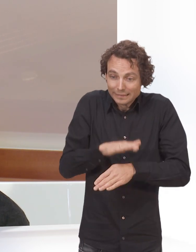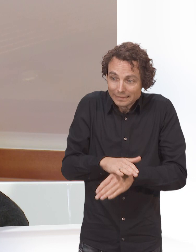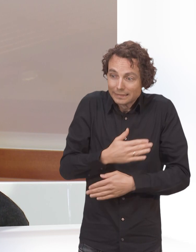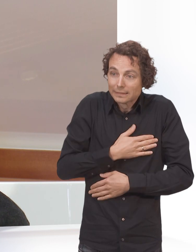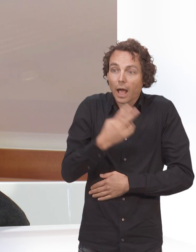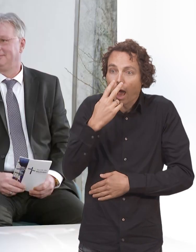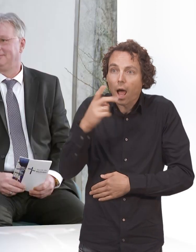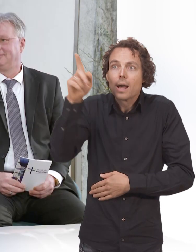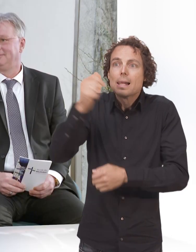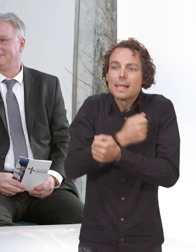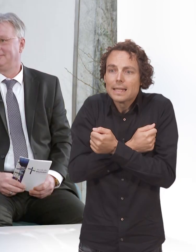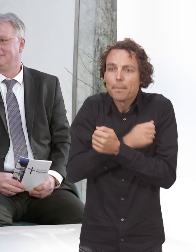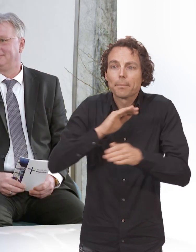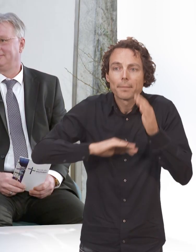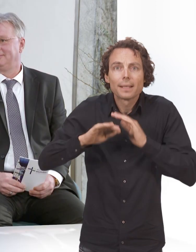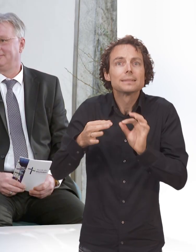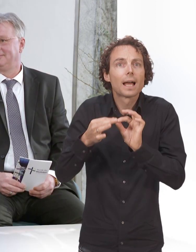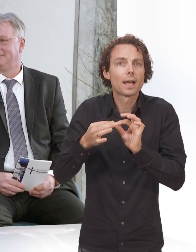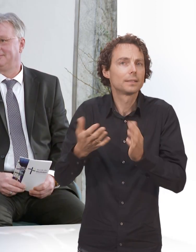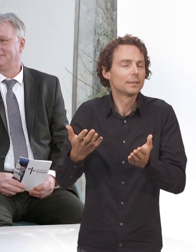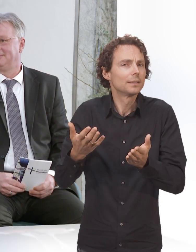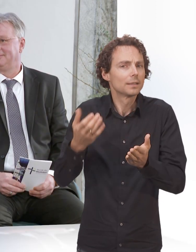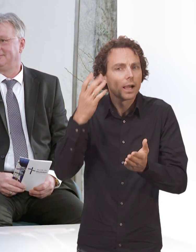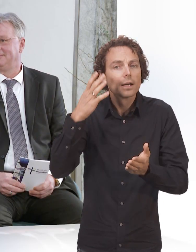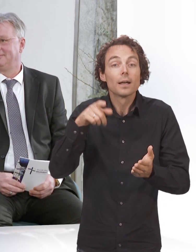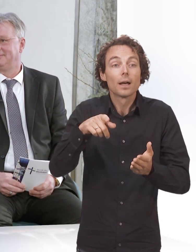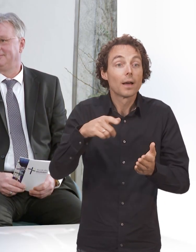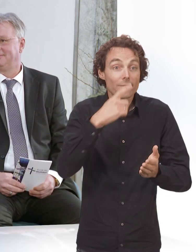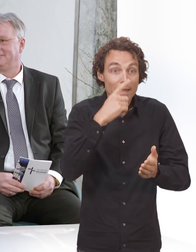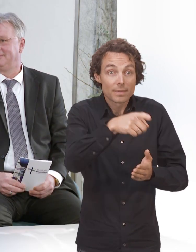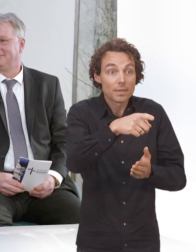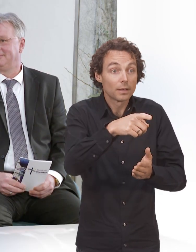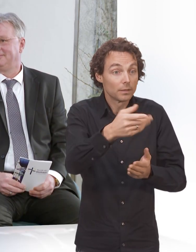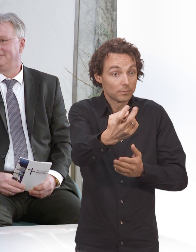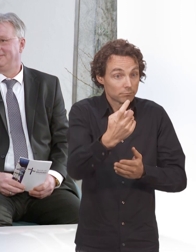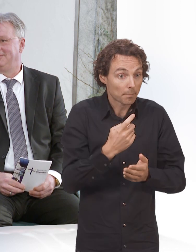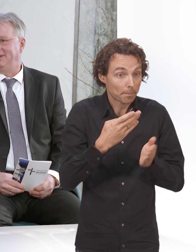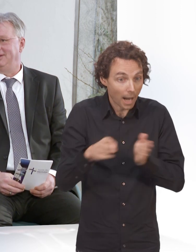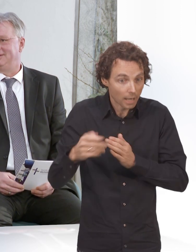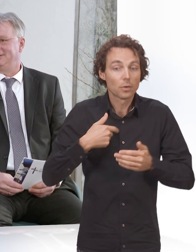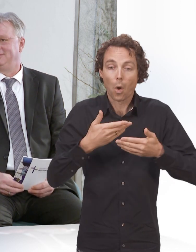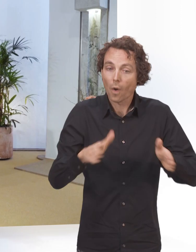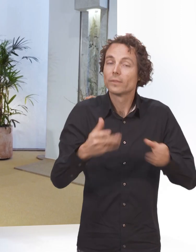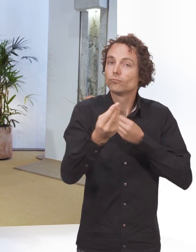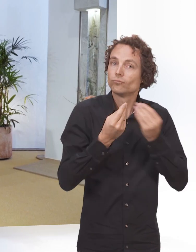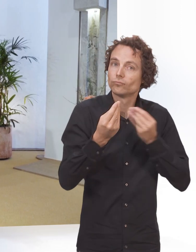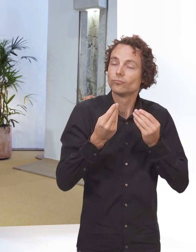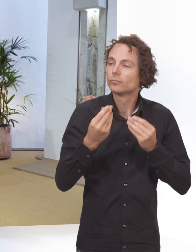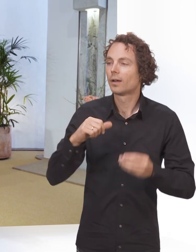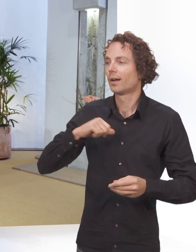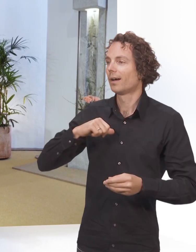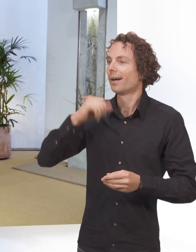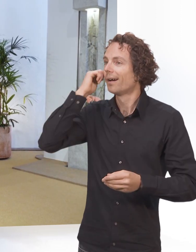und Barmherzigkeit. Und darüber rede ich dann mit den Menschen, wenn sie bereit sind zu reden. Fantastisch. Aber ich muss mir da